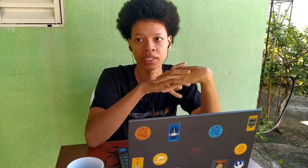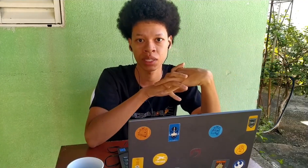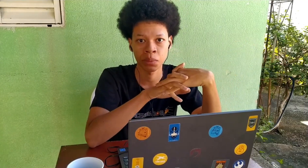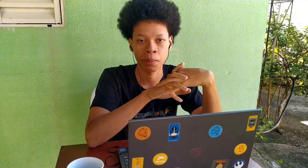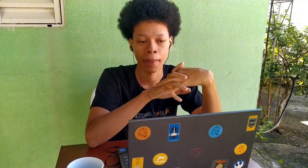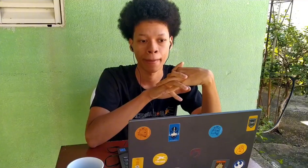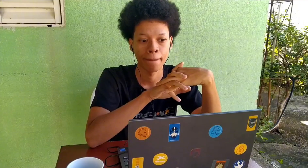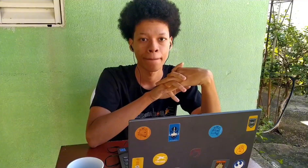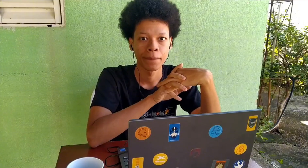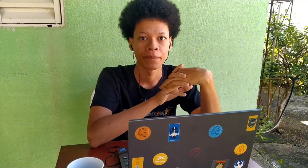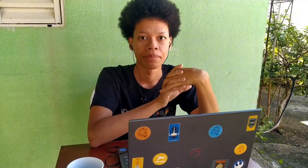duração.